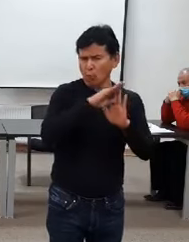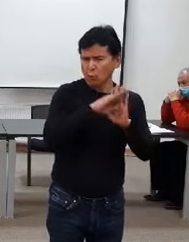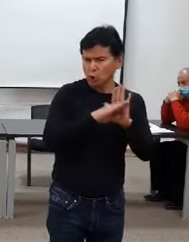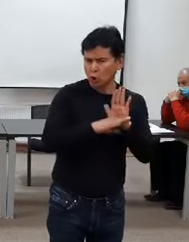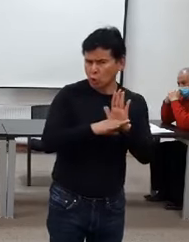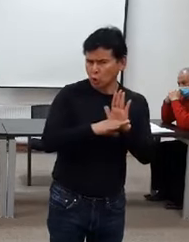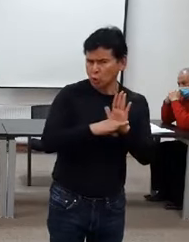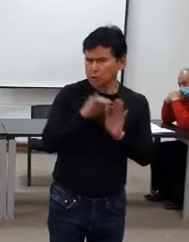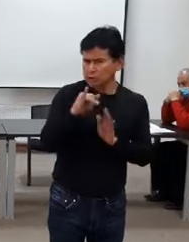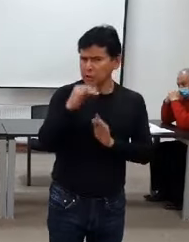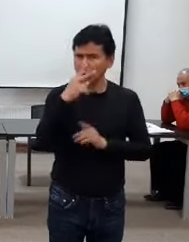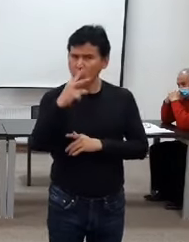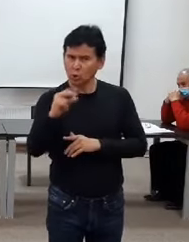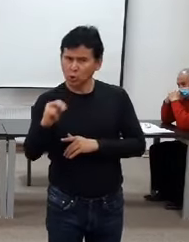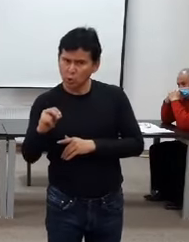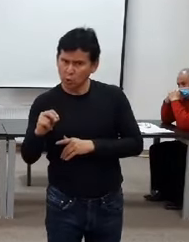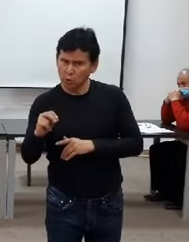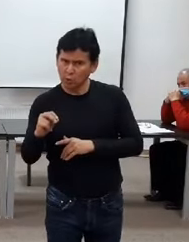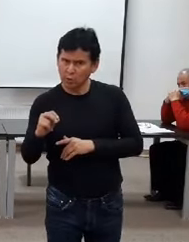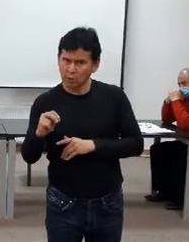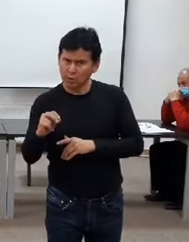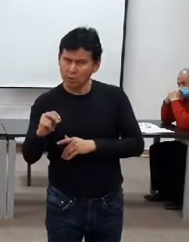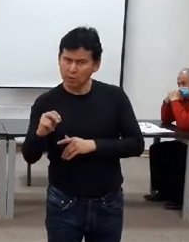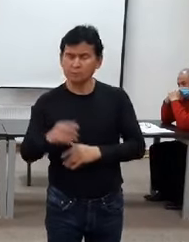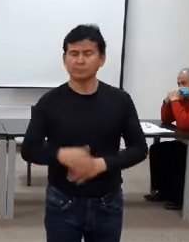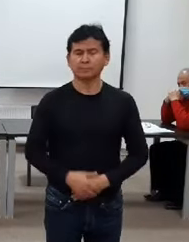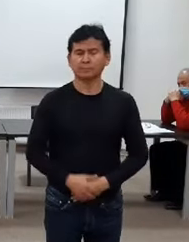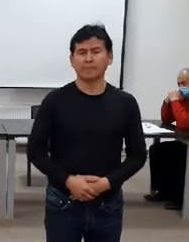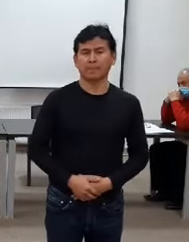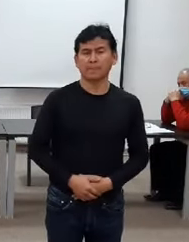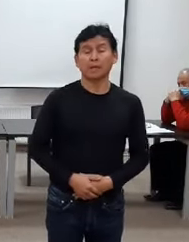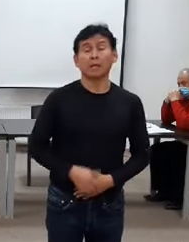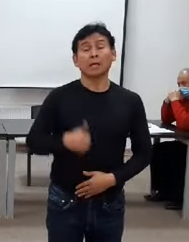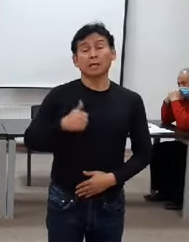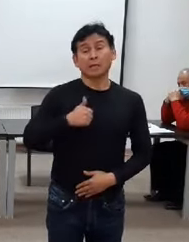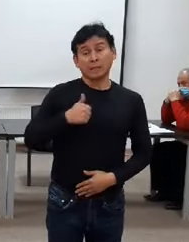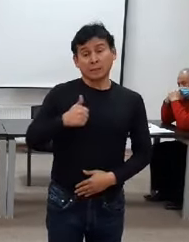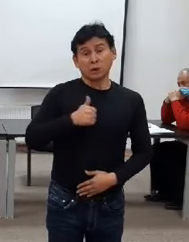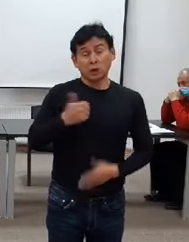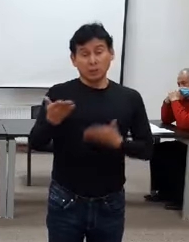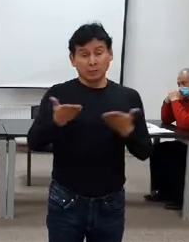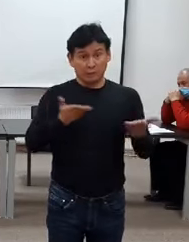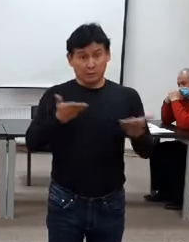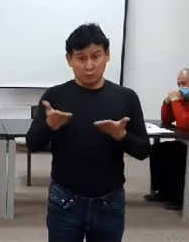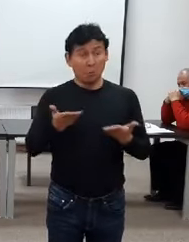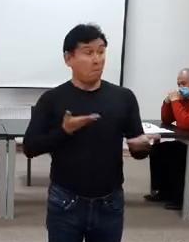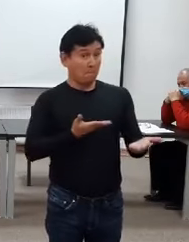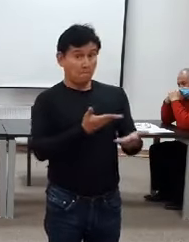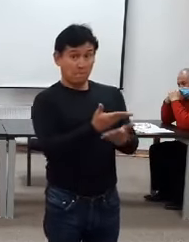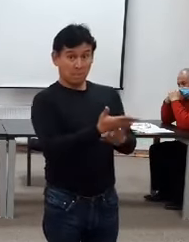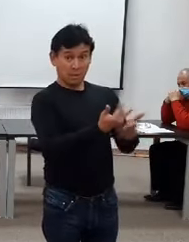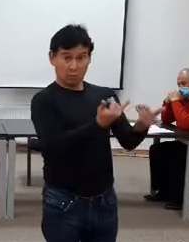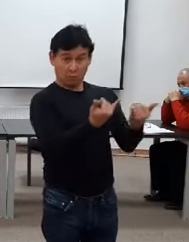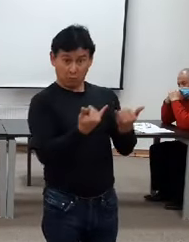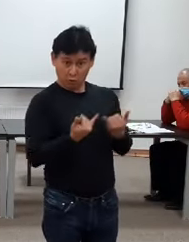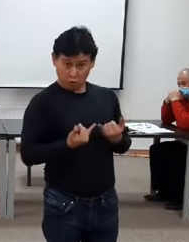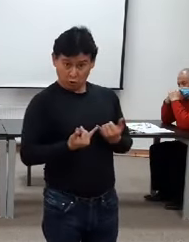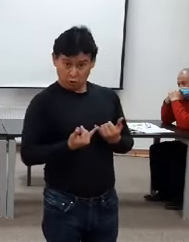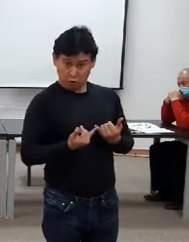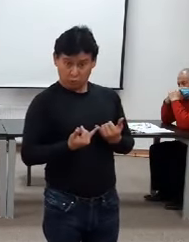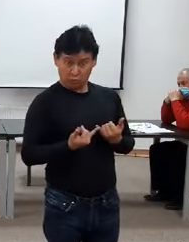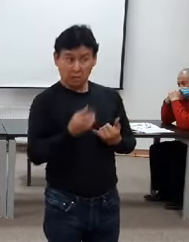sanitización tras la llegada de esta niña? Como dirección del servicio le hemos pedido información a la dirección del